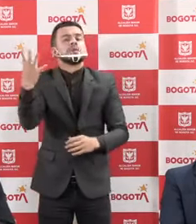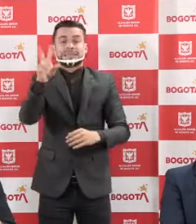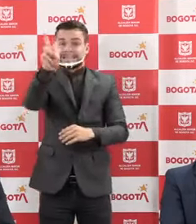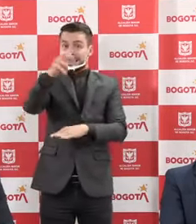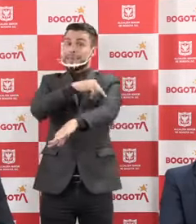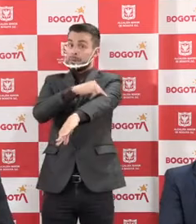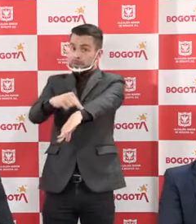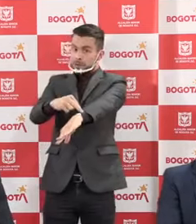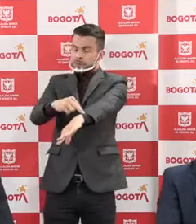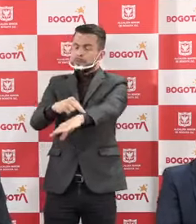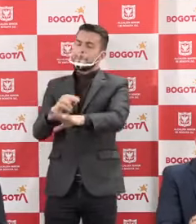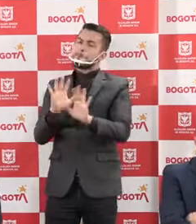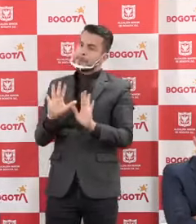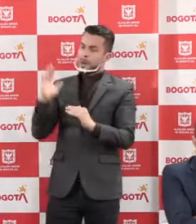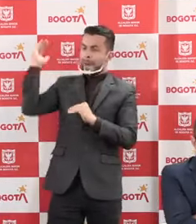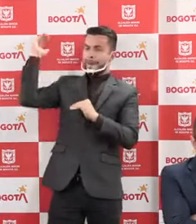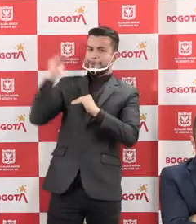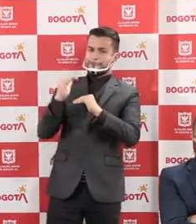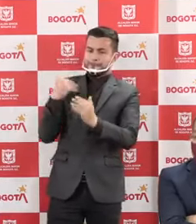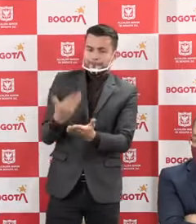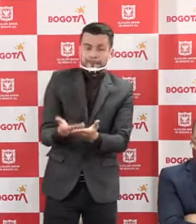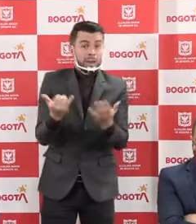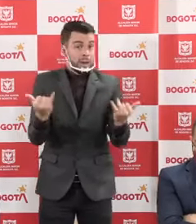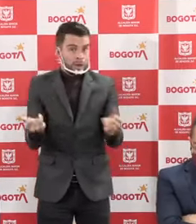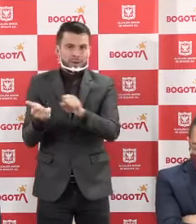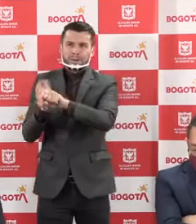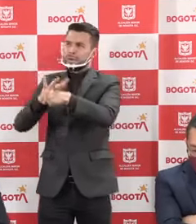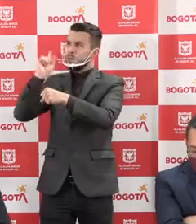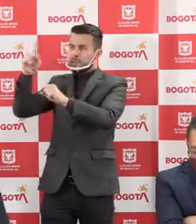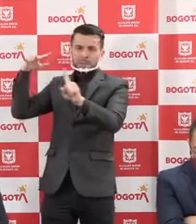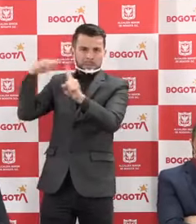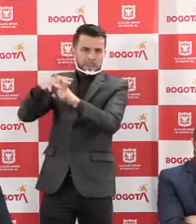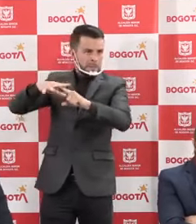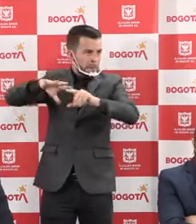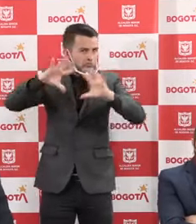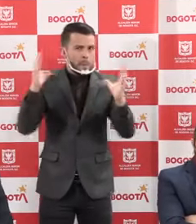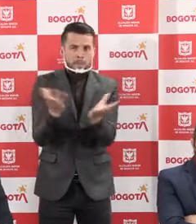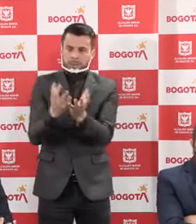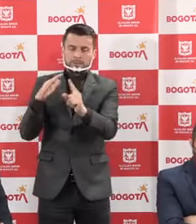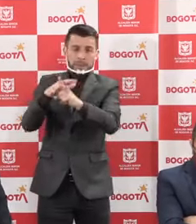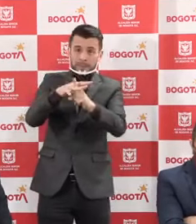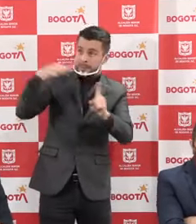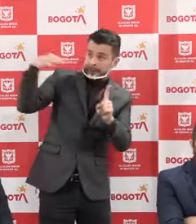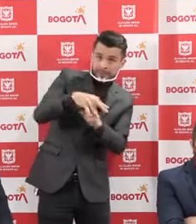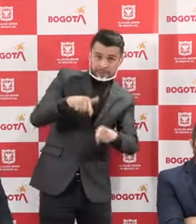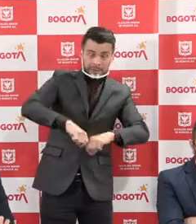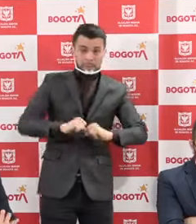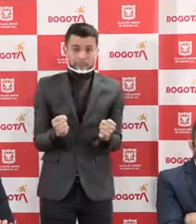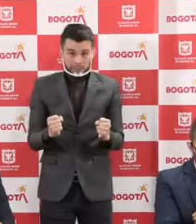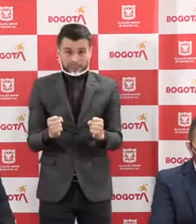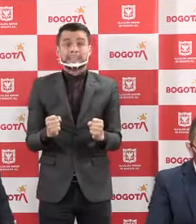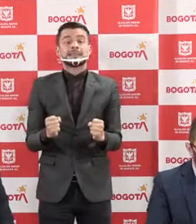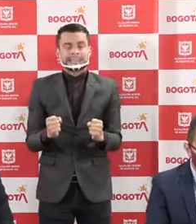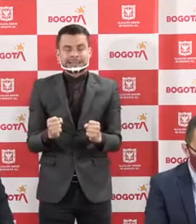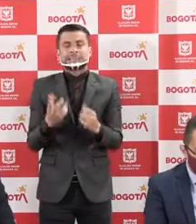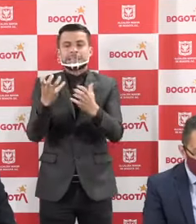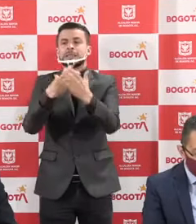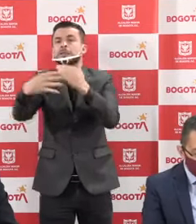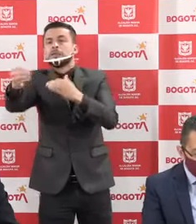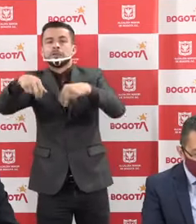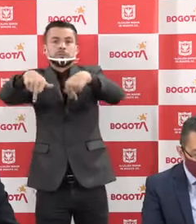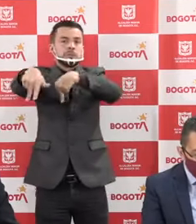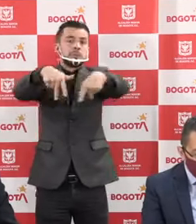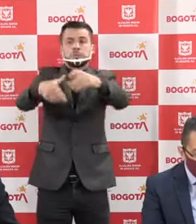servicios hospitalarios y ocupación en camas de cuidados intensivos en ningún momento se desborde la capacidad hospitalaria de bogotá